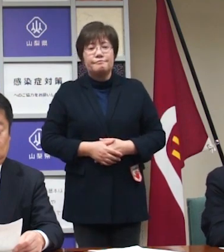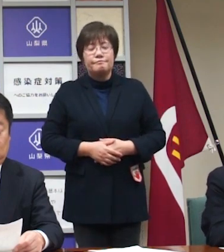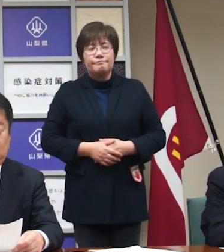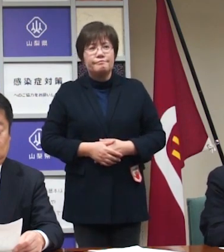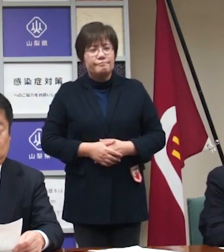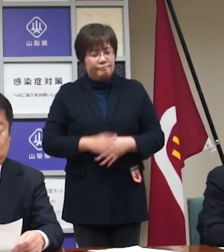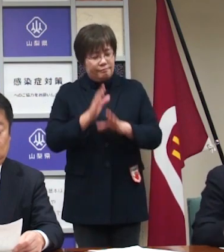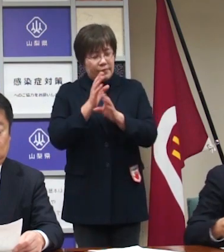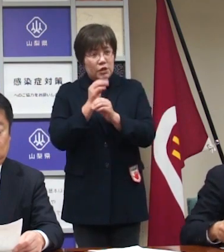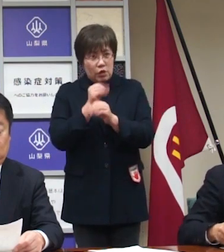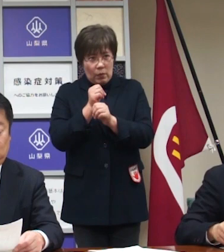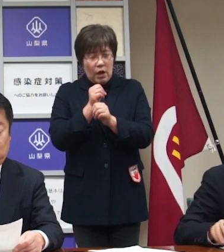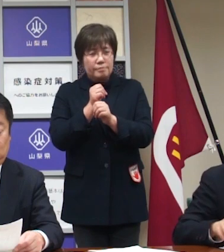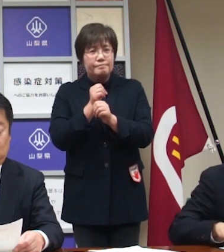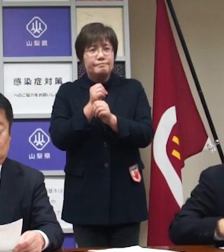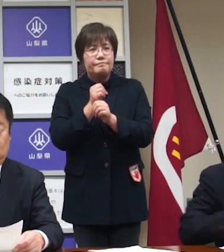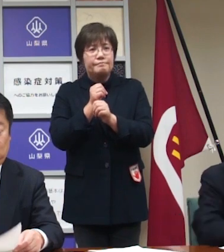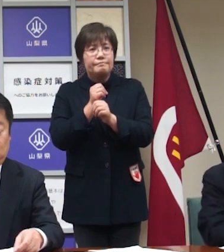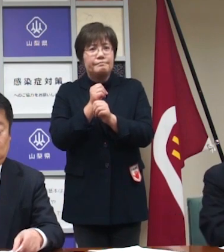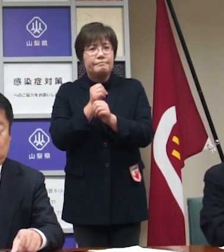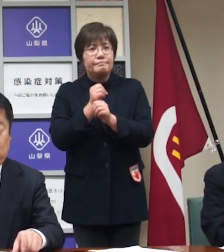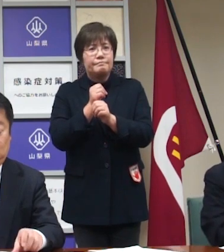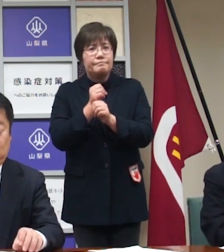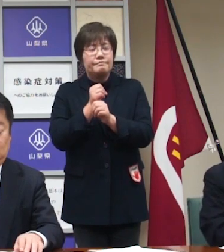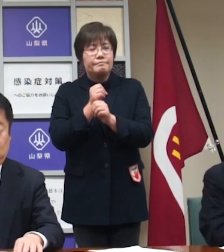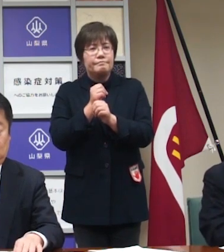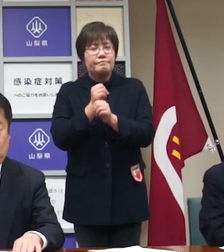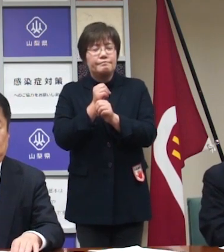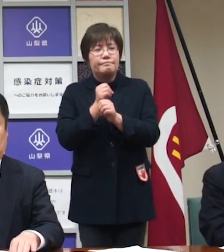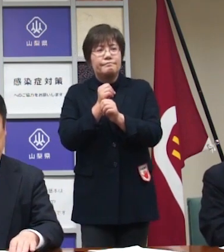日付はですね、